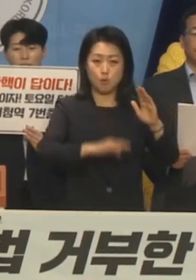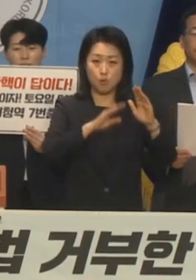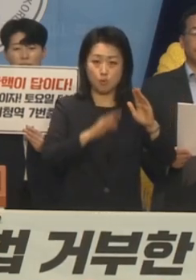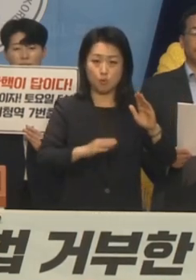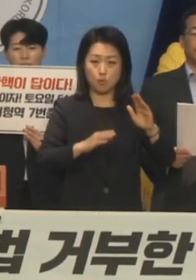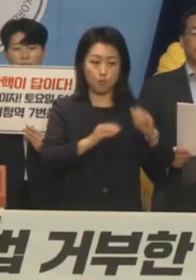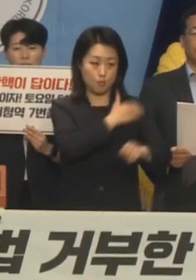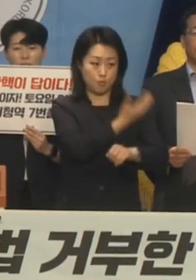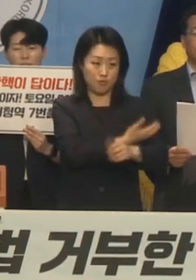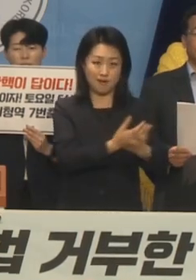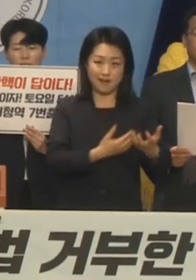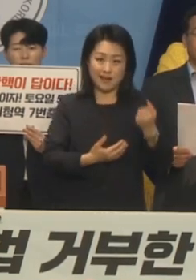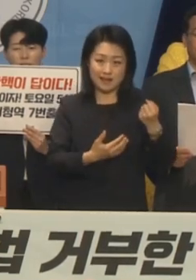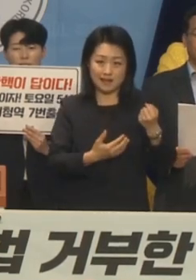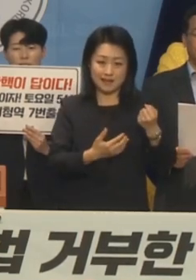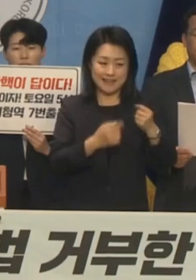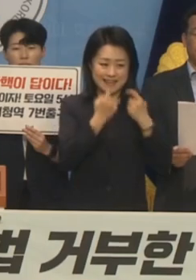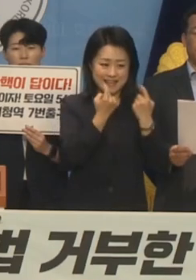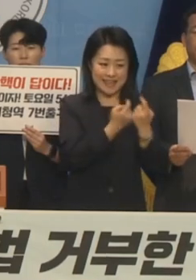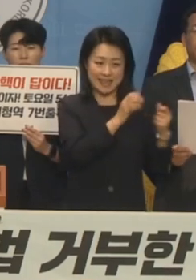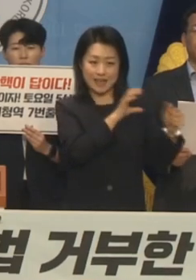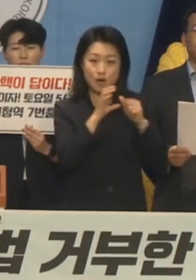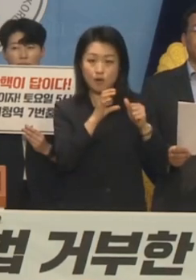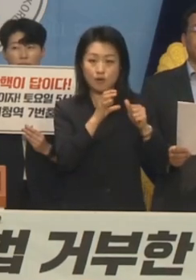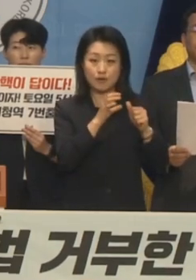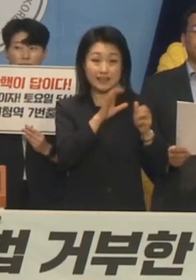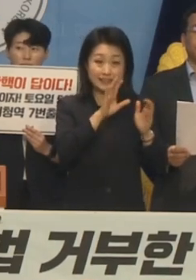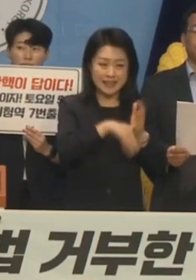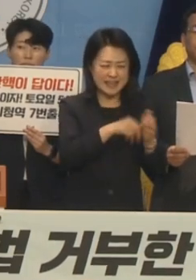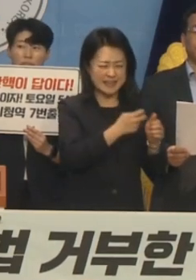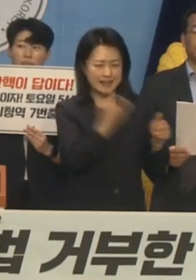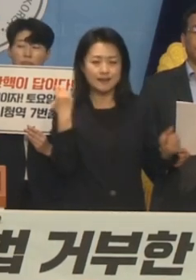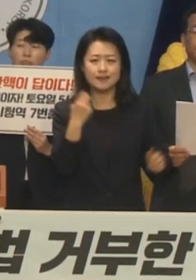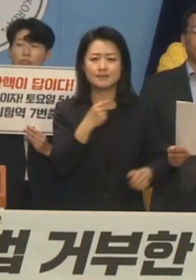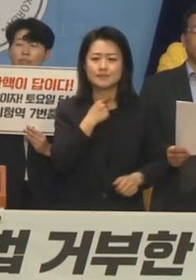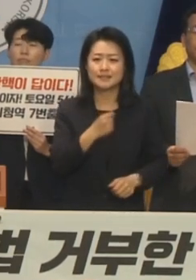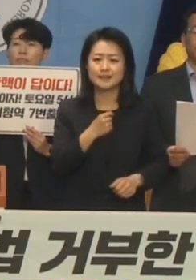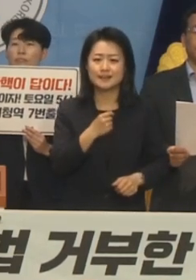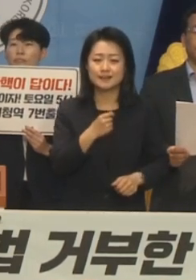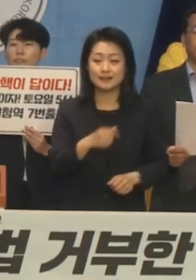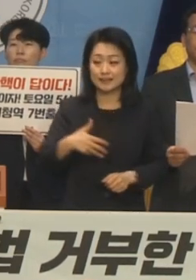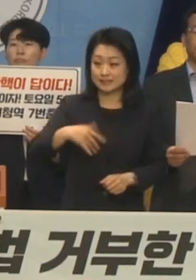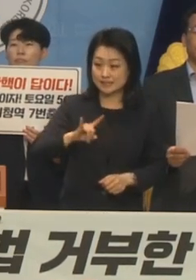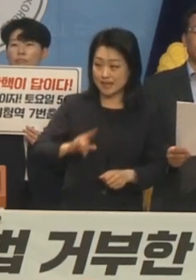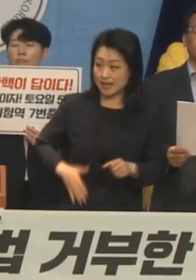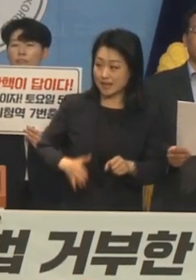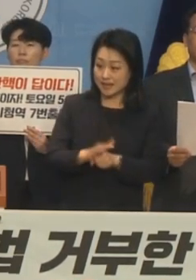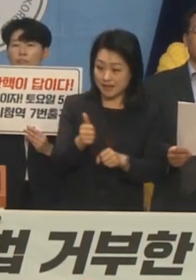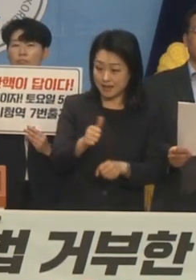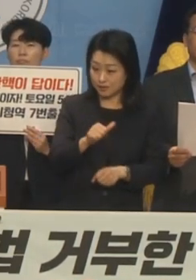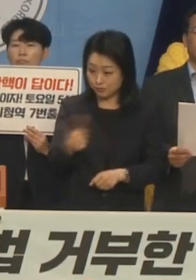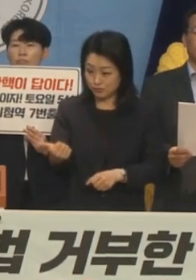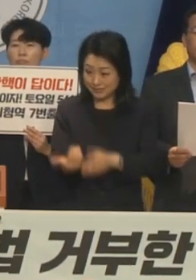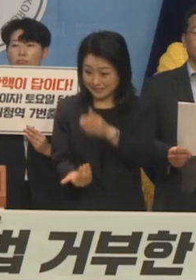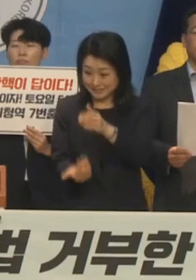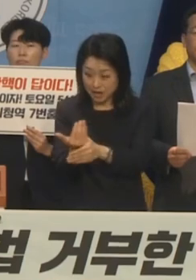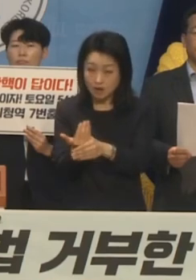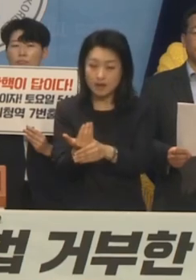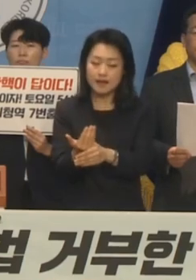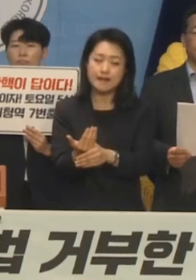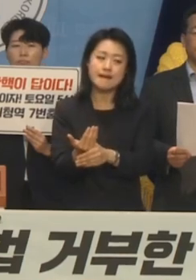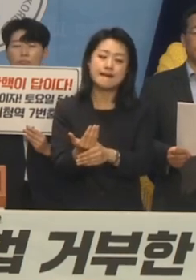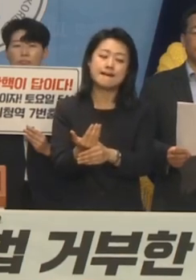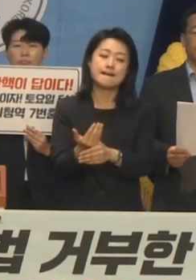사적으로 유용했을 때에도 탄핵했어야 합니다. 최혜병 사건만 문제로 삼을 게